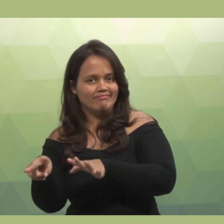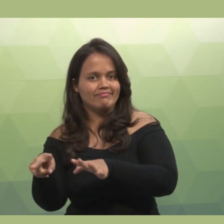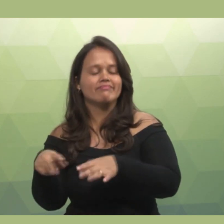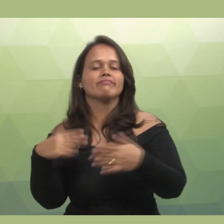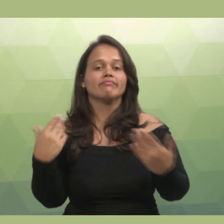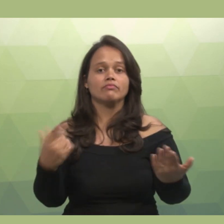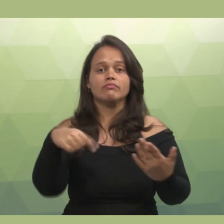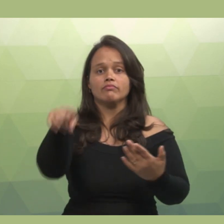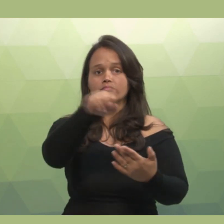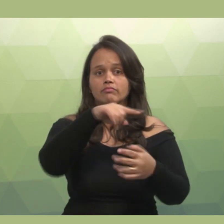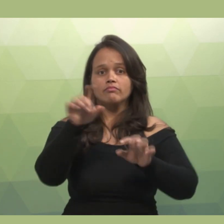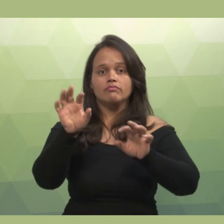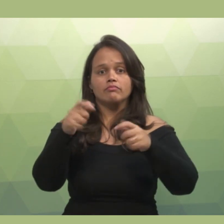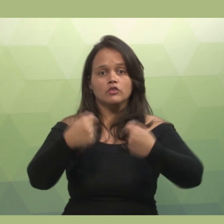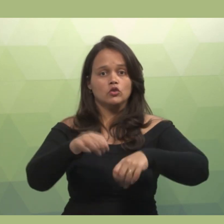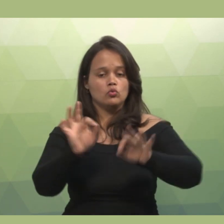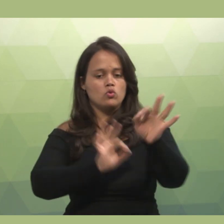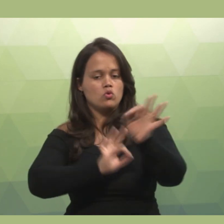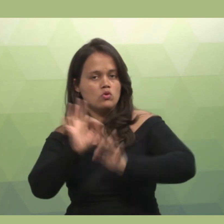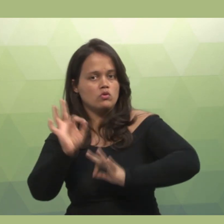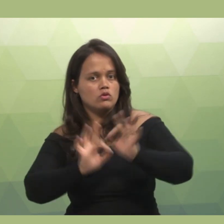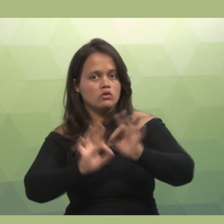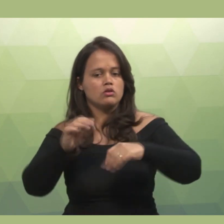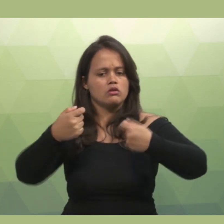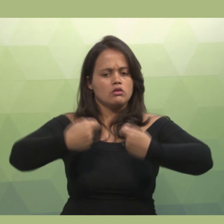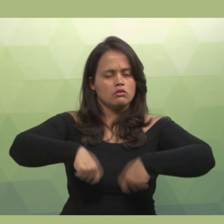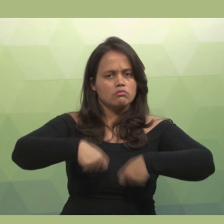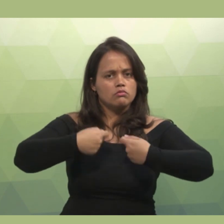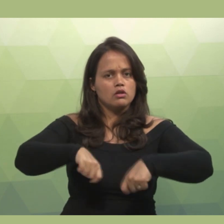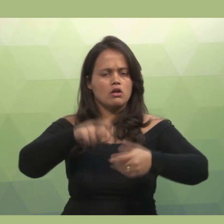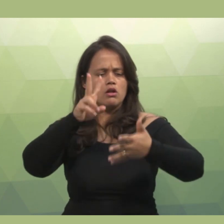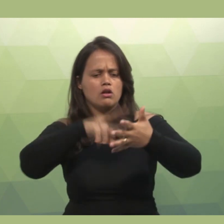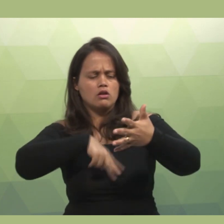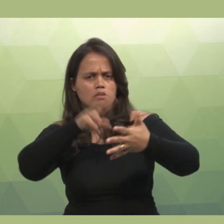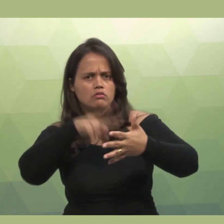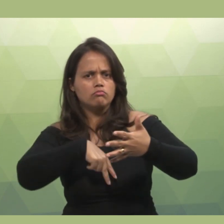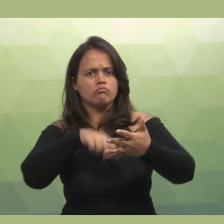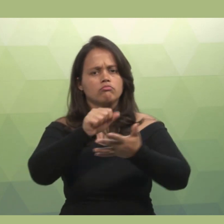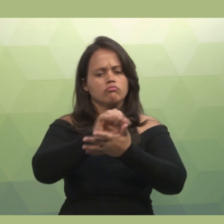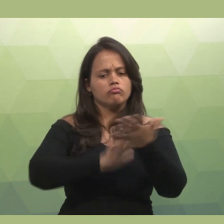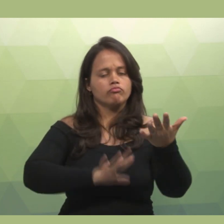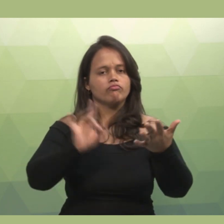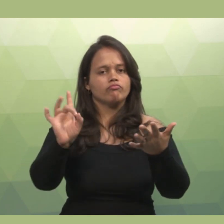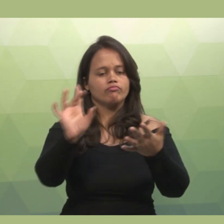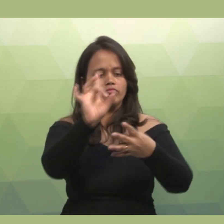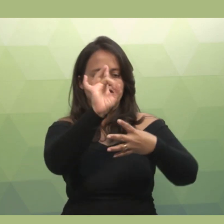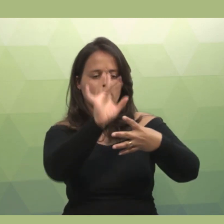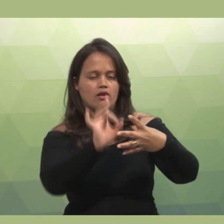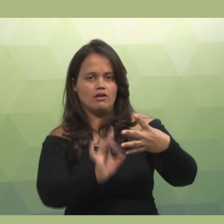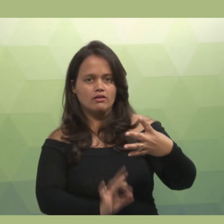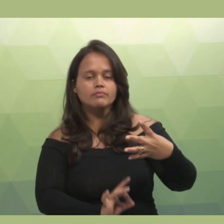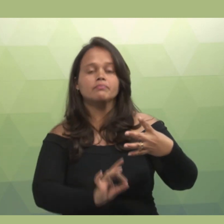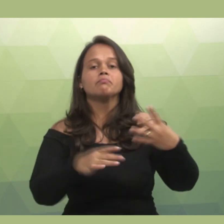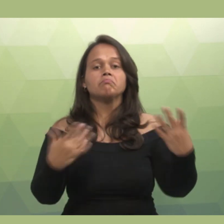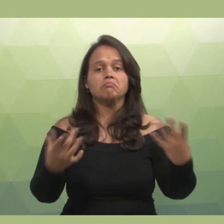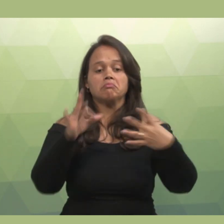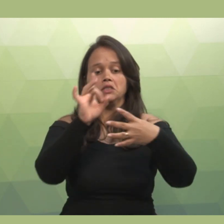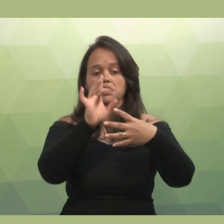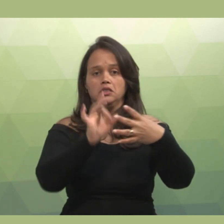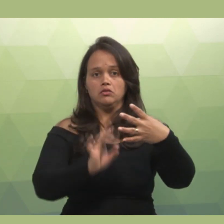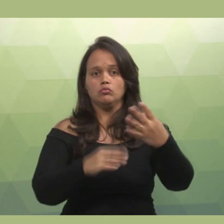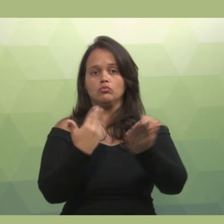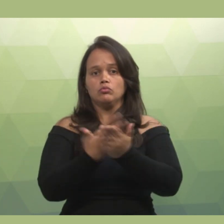semana. Por isso, vocês devem se programar para a leitura e as atividades de cada unidade. O estudo de